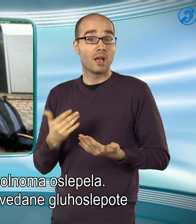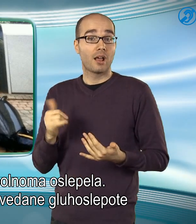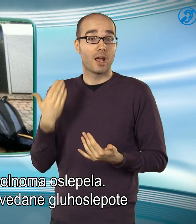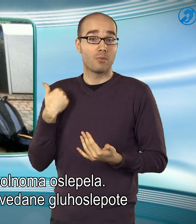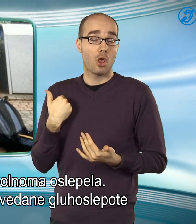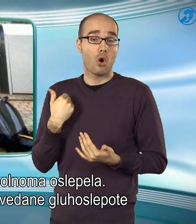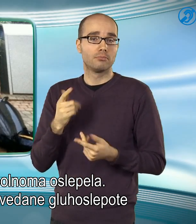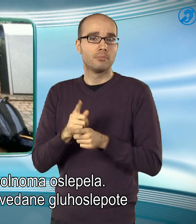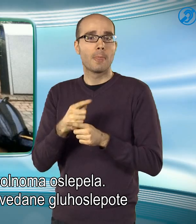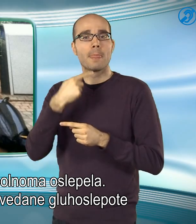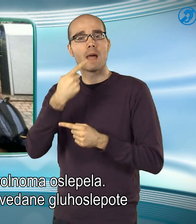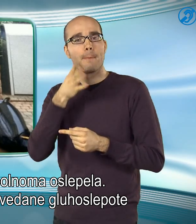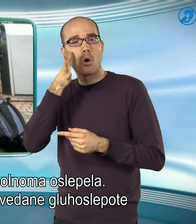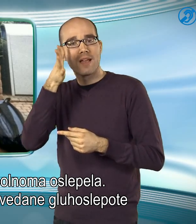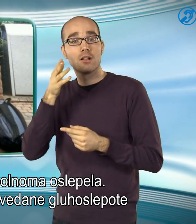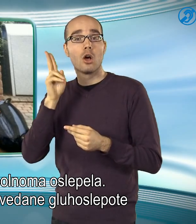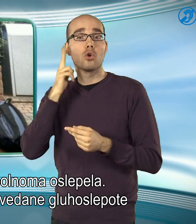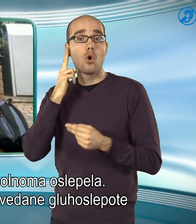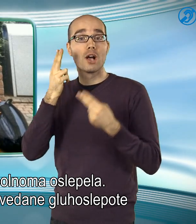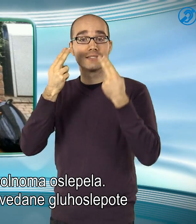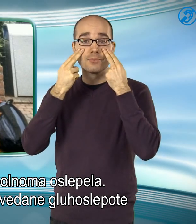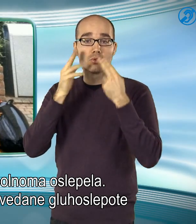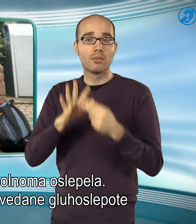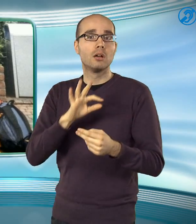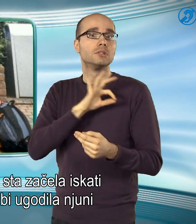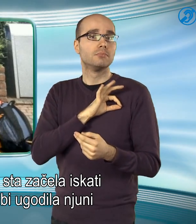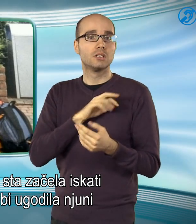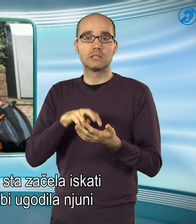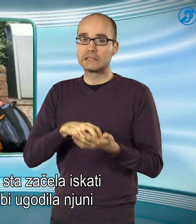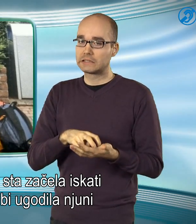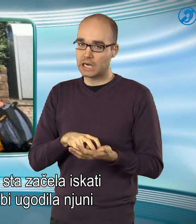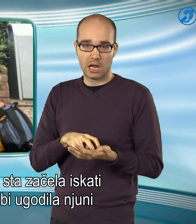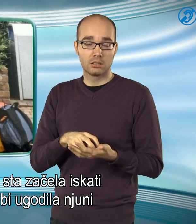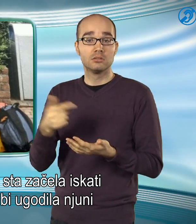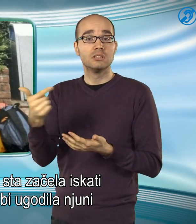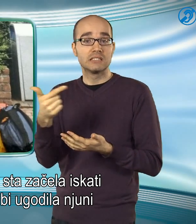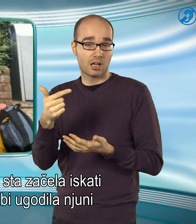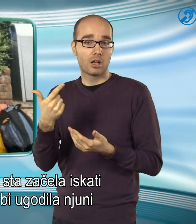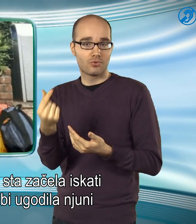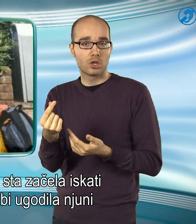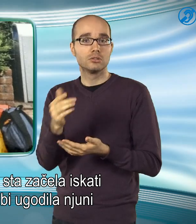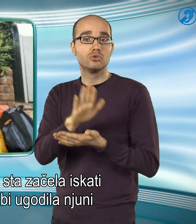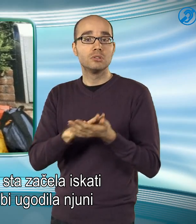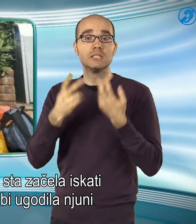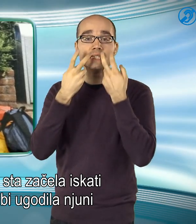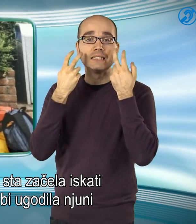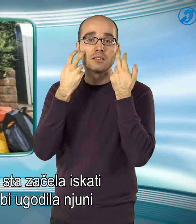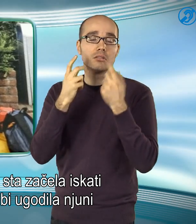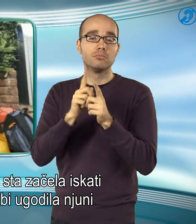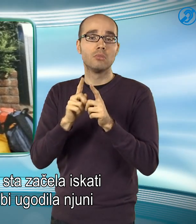Ker ju je bilo napovedane gluho slepote na smrt strah, sta začela iskati ustanovo, ki bi ugodila njuni želji po